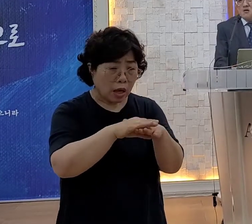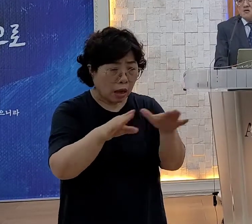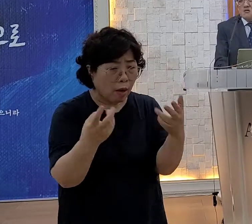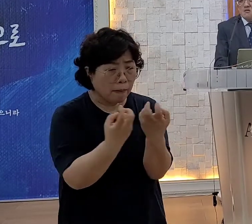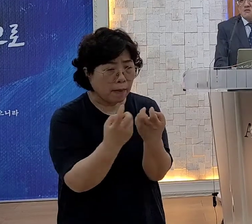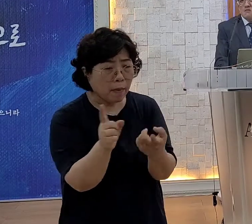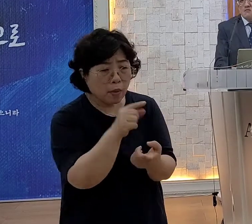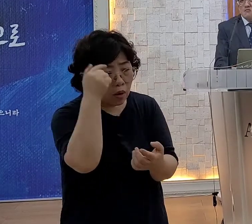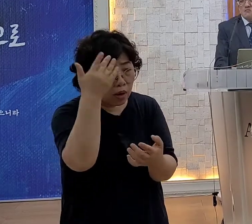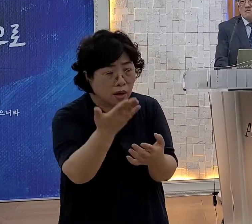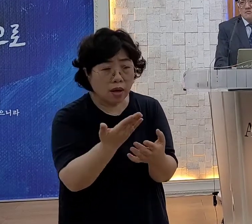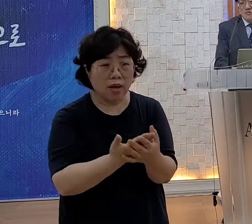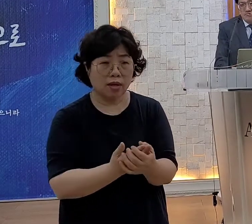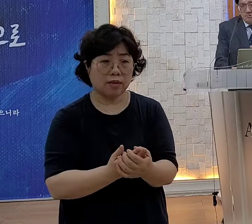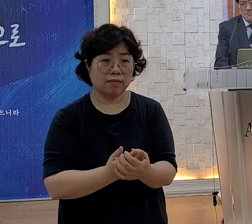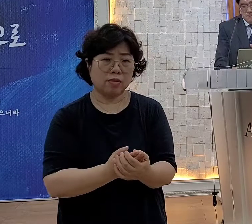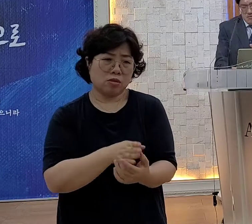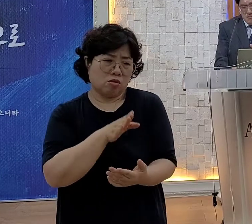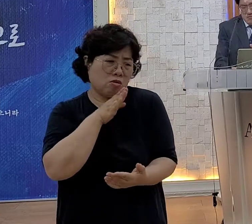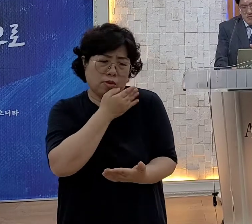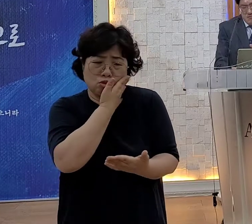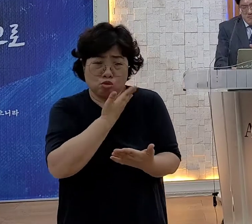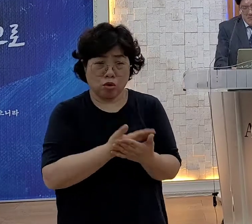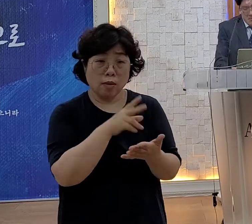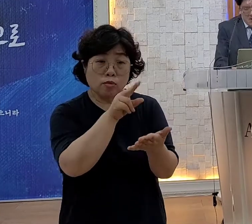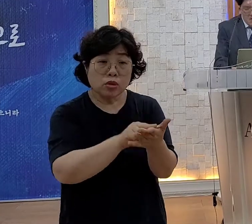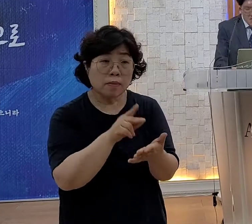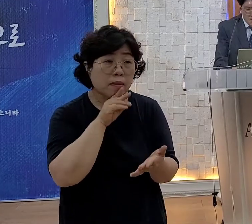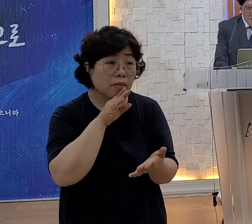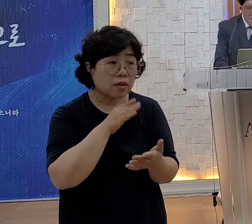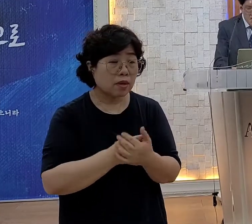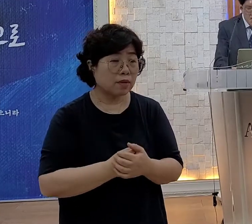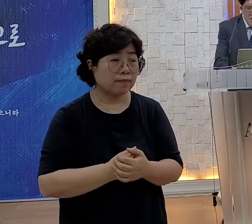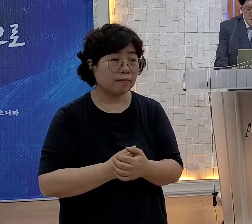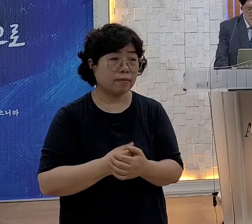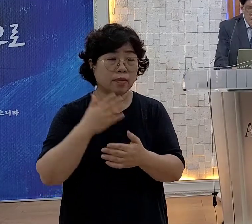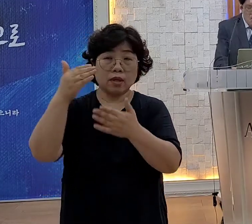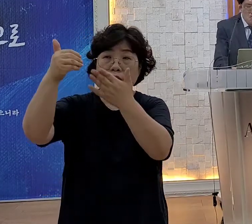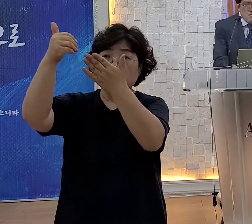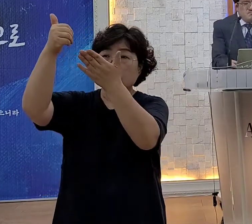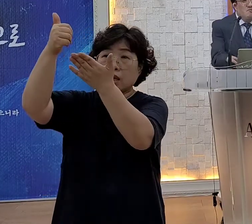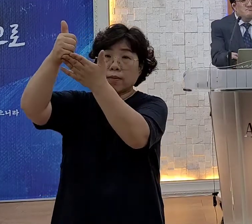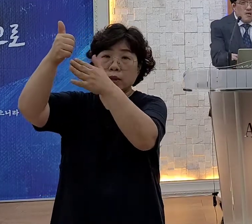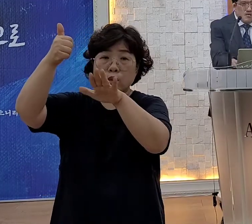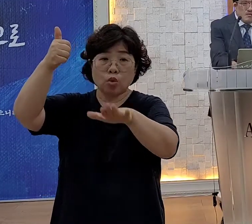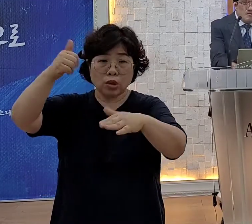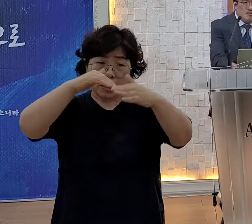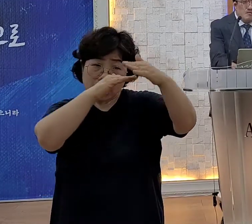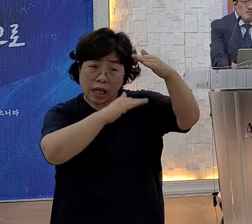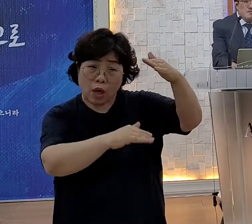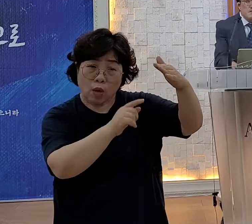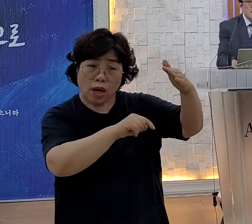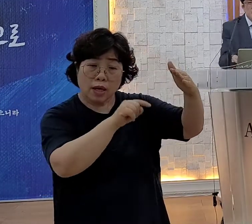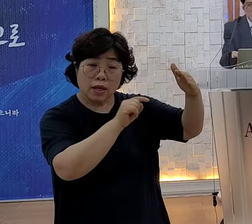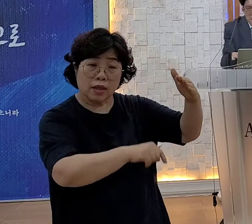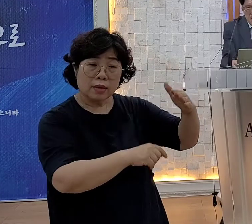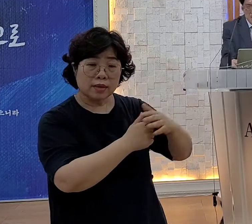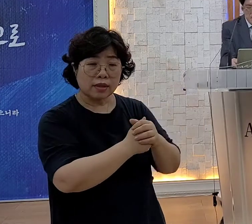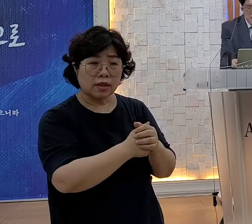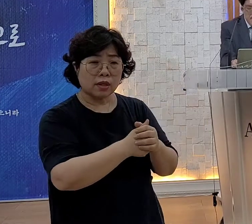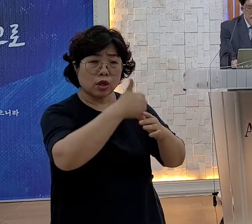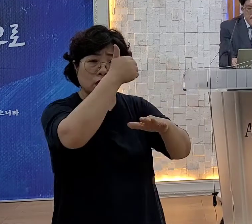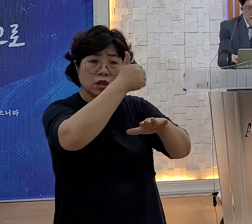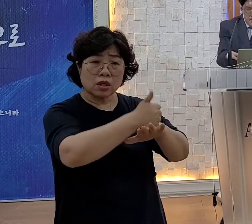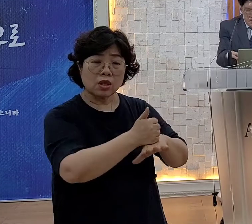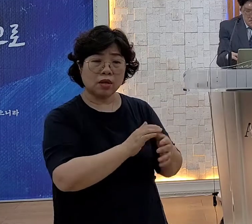있을까? 이 정말 중요한 문제입니다. 하나님께서 자 오늘 본문에서